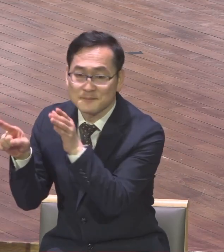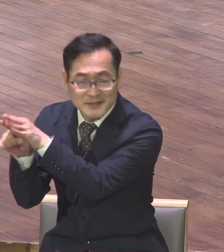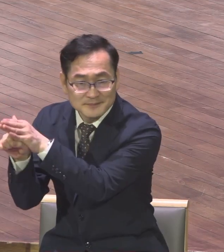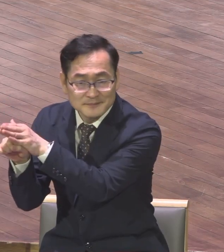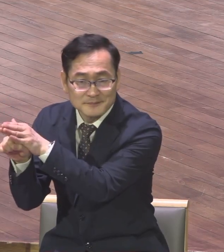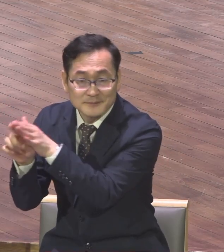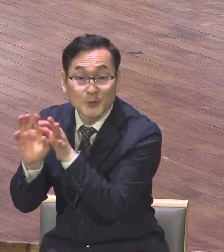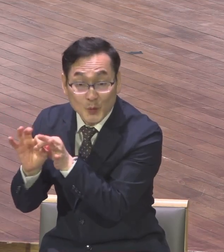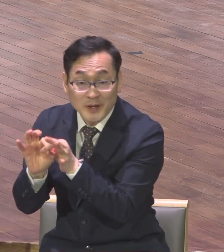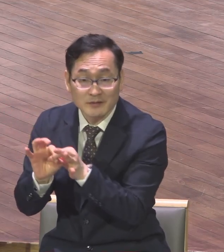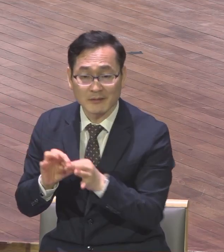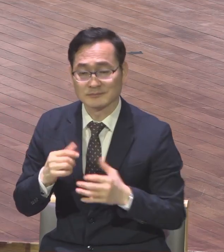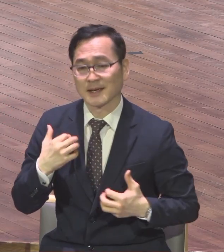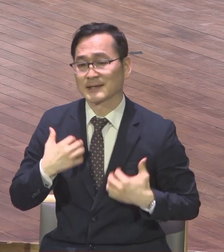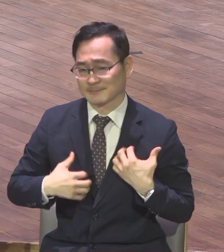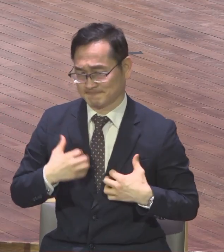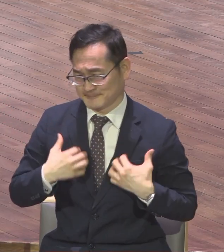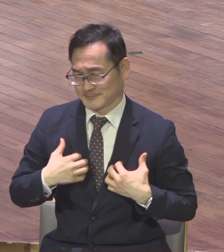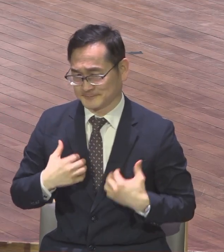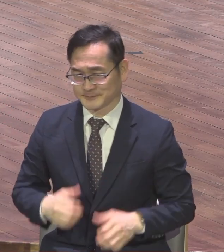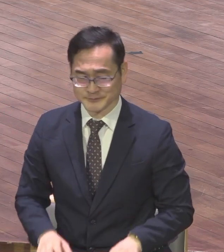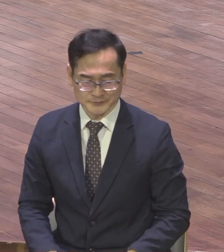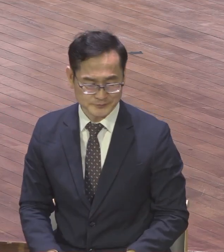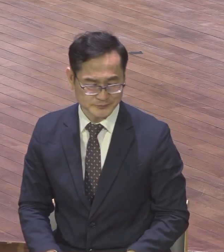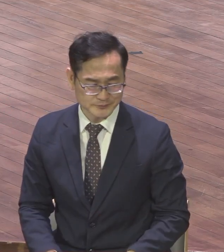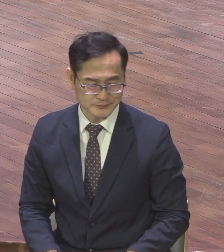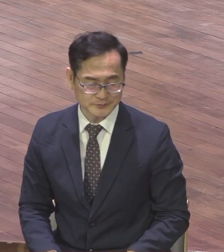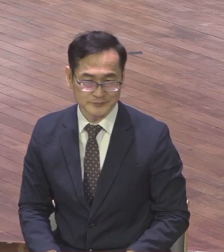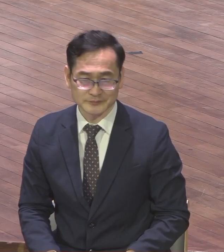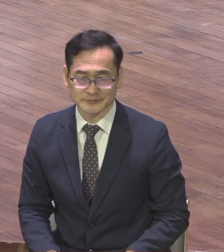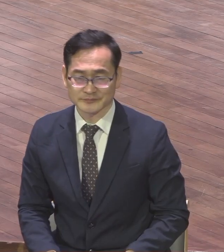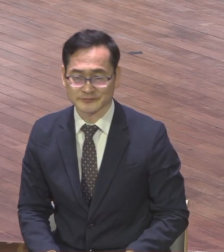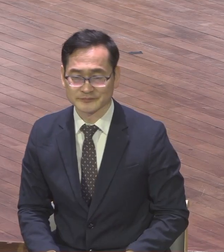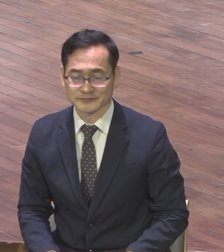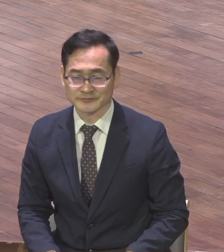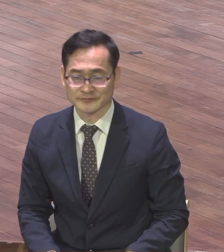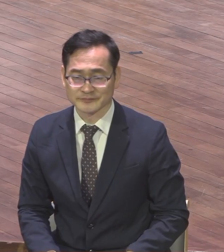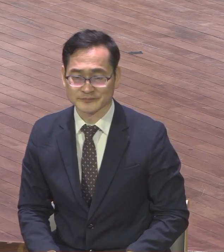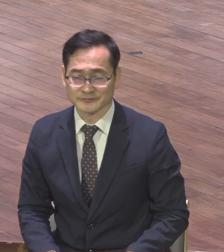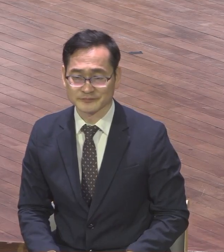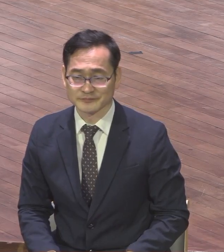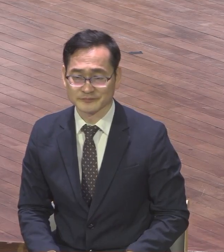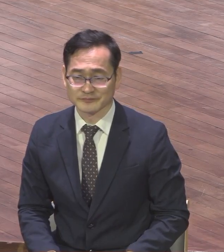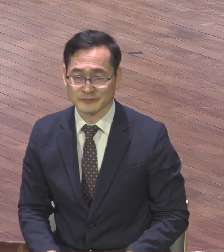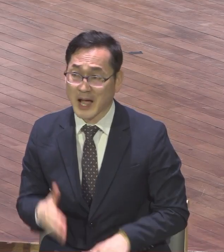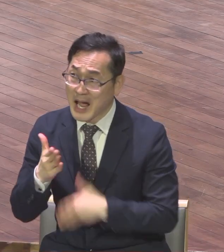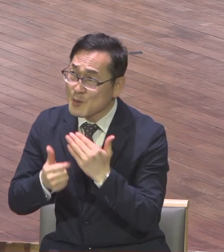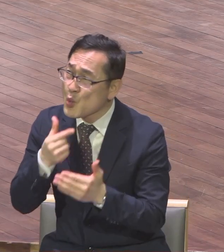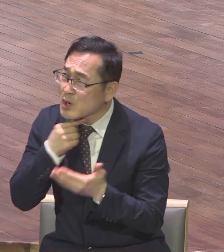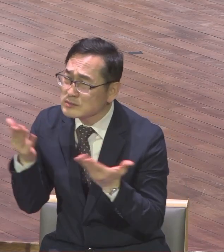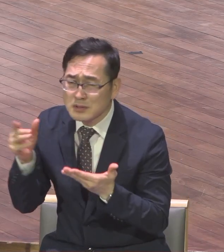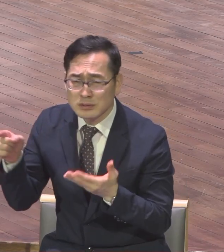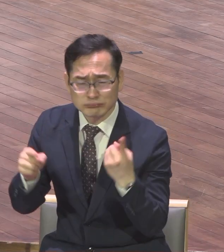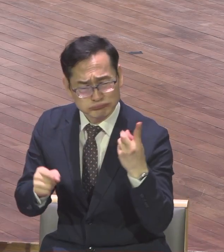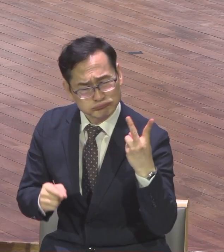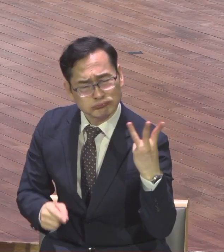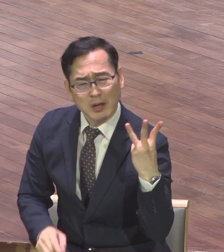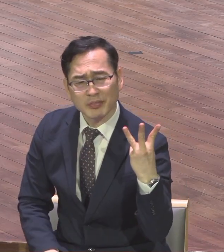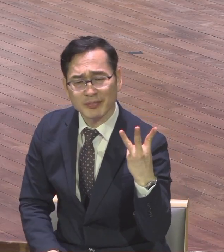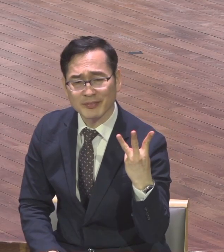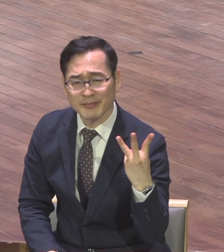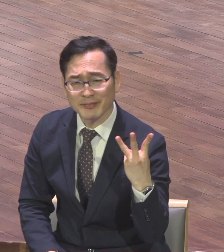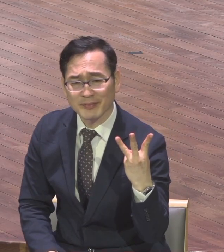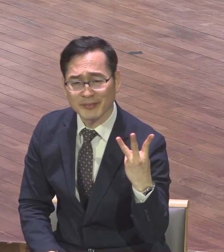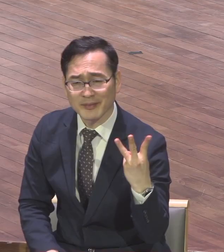않냐? 너 영생 얻지 않았냐? 항상 기뻐해라. 아멘. 여기 답이 하나님 뜻이 나와 있어요. 하나님 뜻이에요. 하나님의